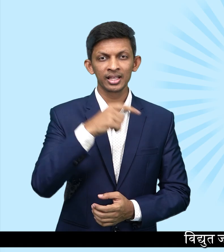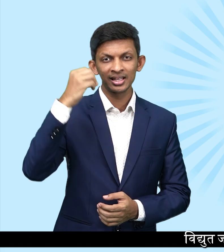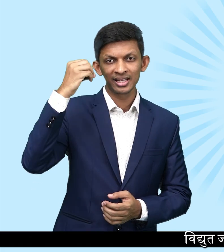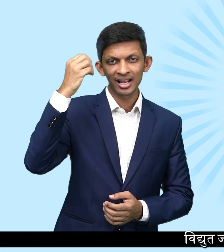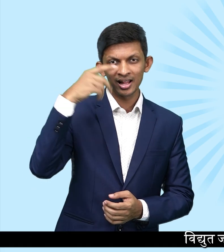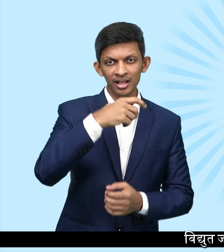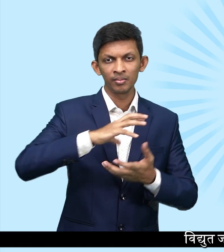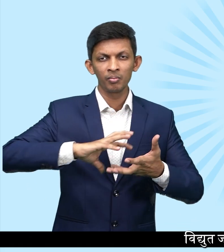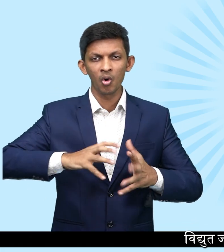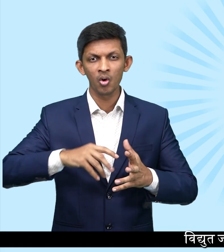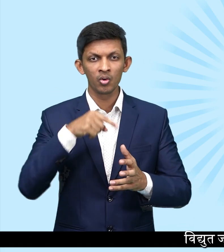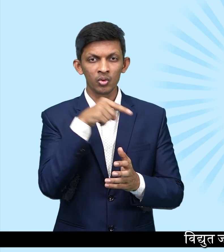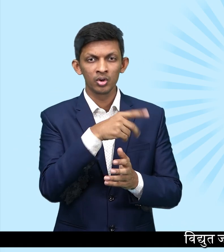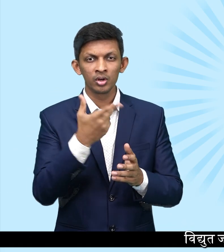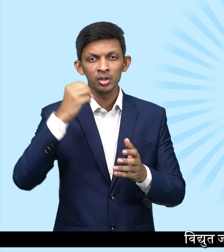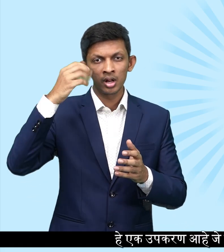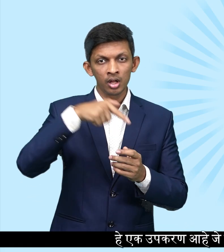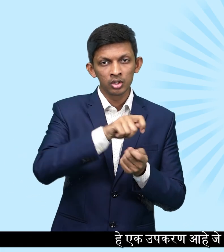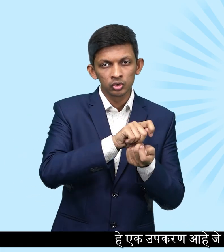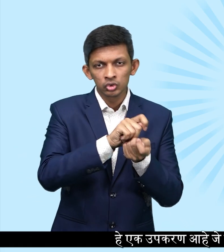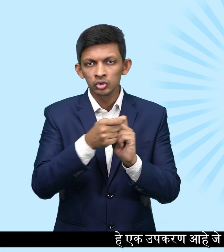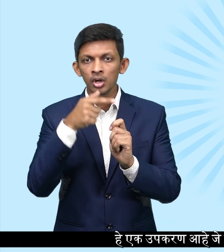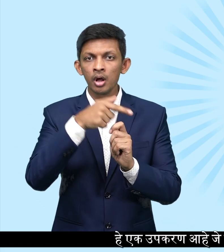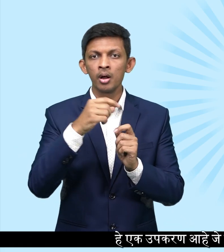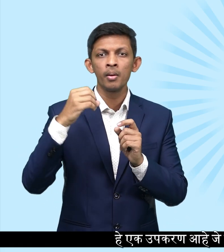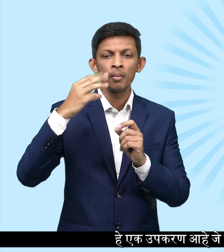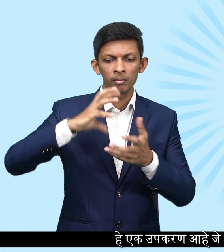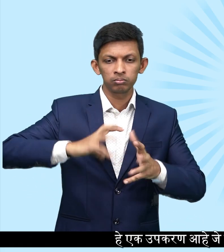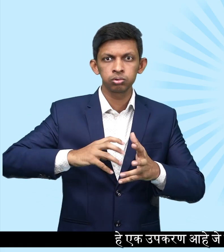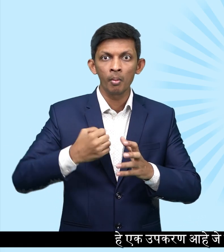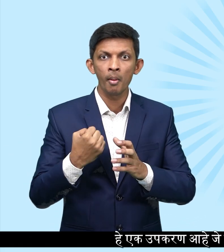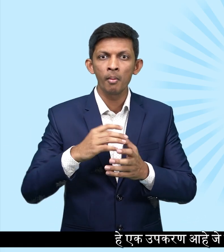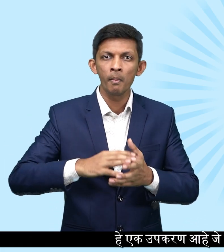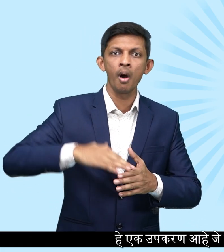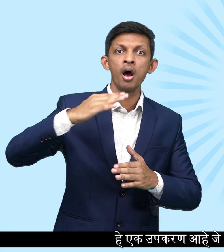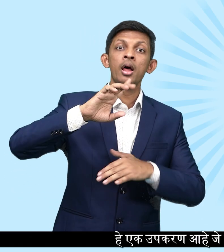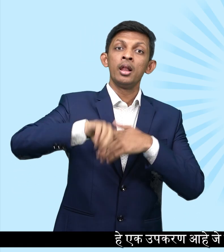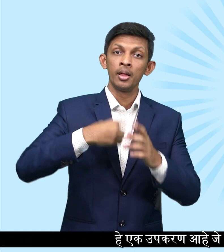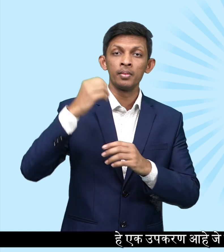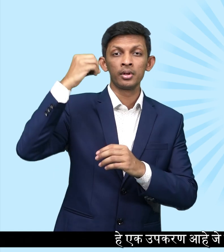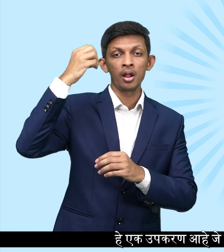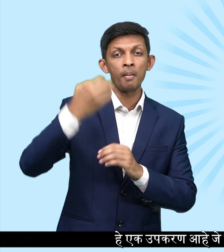विद्युत जनित्र इलेक्ट्रिक जनरेटर हे एक उपकरण आहे जे यांत्रिक ऊर्जा विद्युत ऊर्जेत रूपांतरित करते.